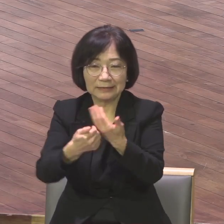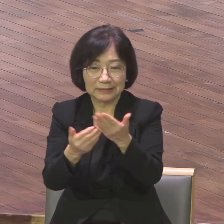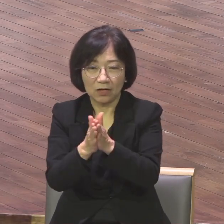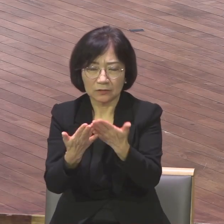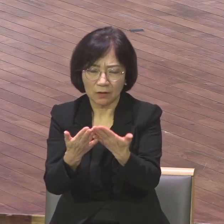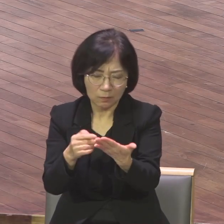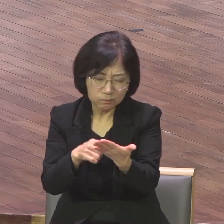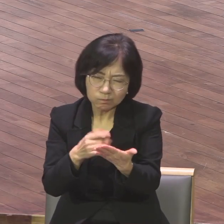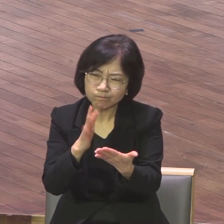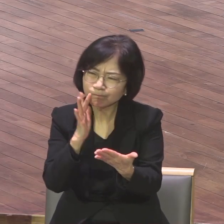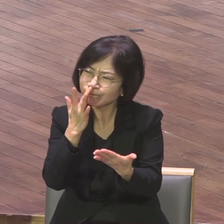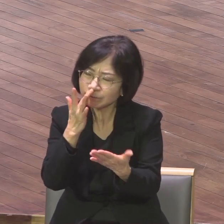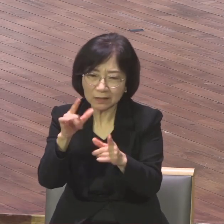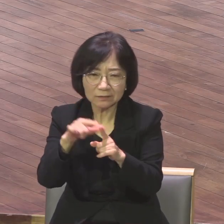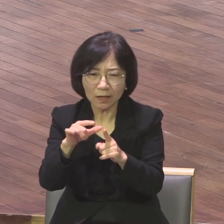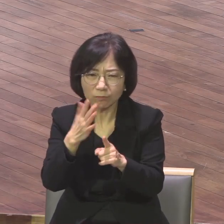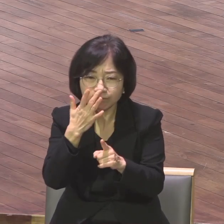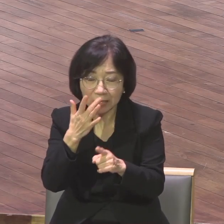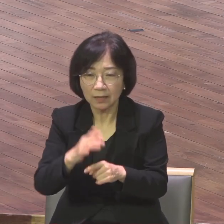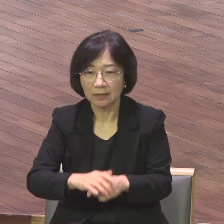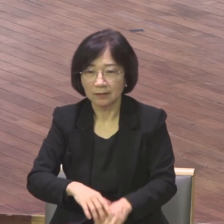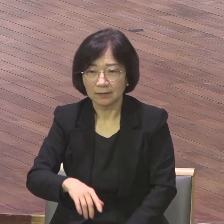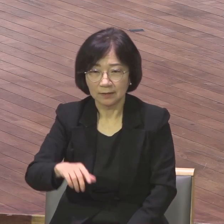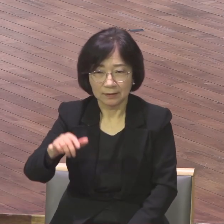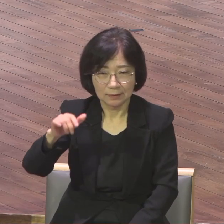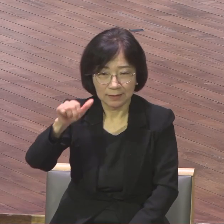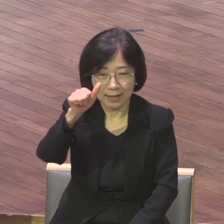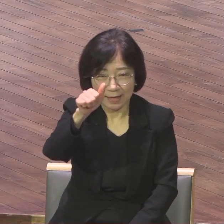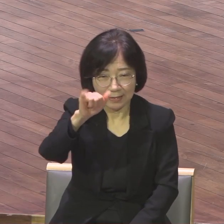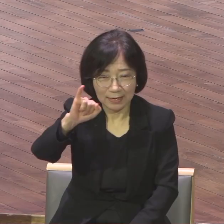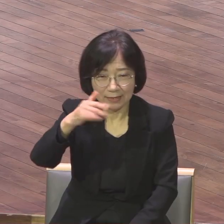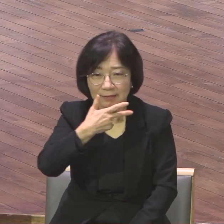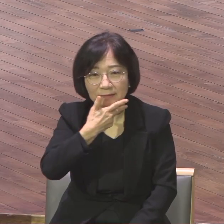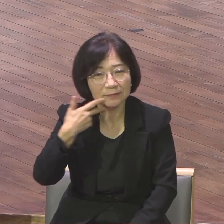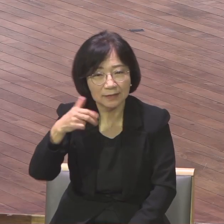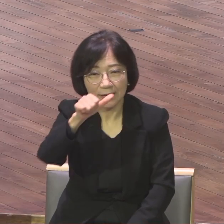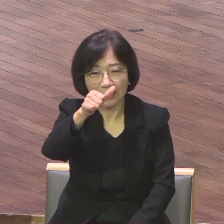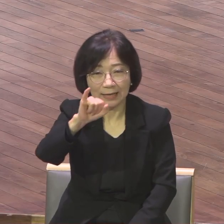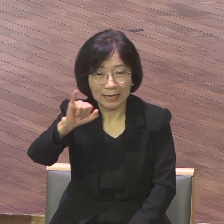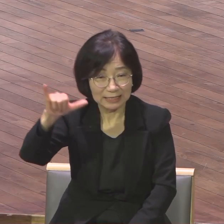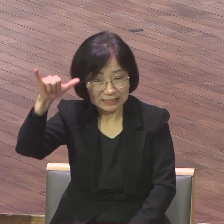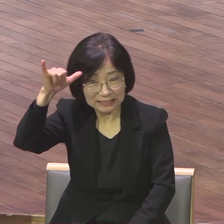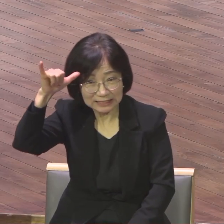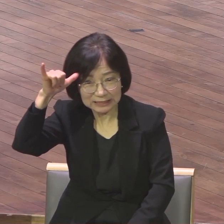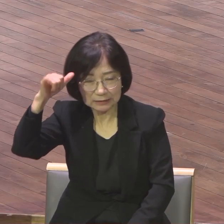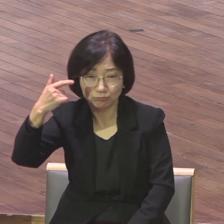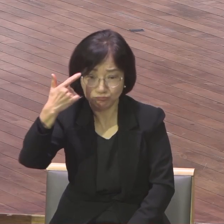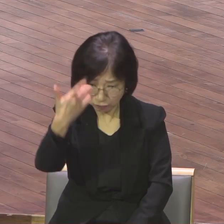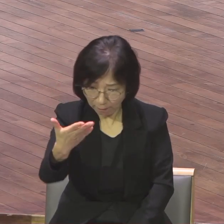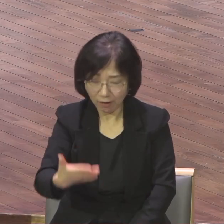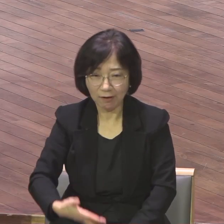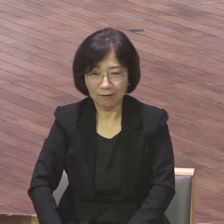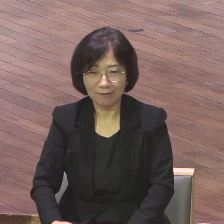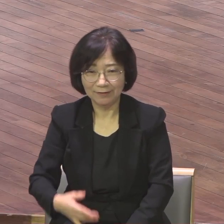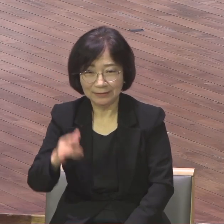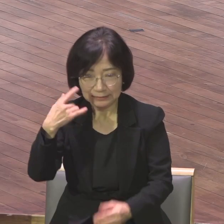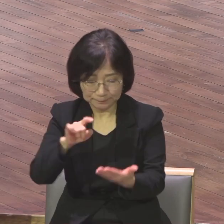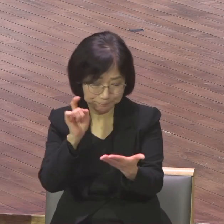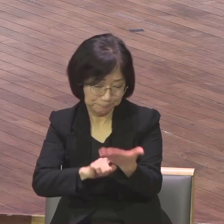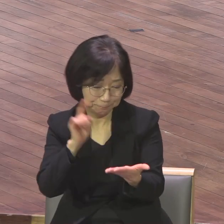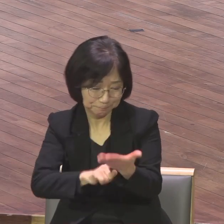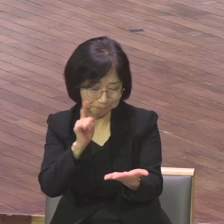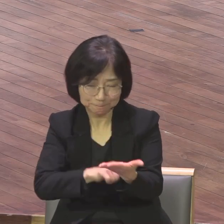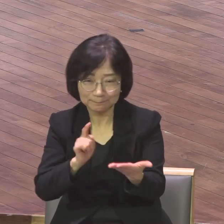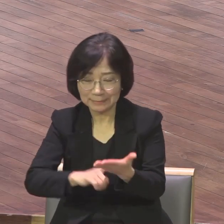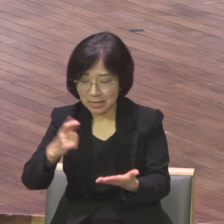이 건면이 무슨 뜻이고 성경이 어디 있냐면 쫙 나와 그냥. 참 좋은 세상이야. 핸드폰에